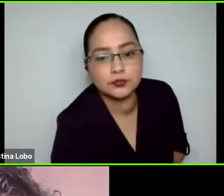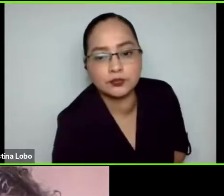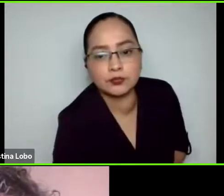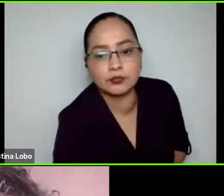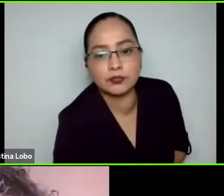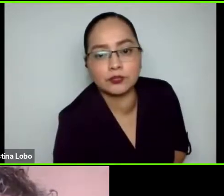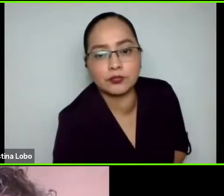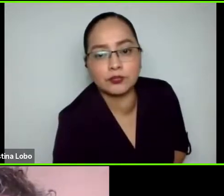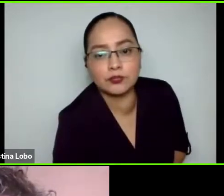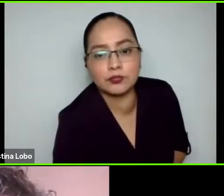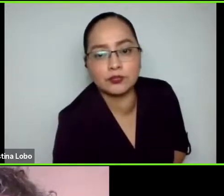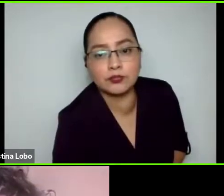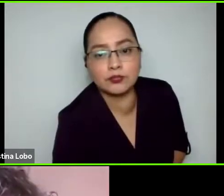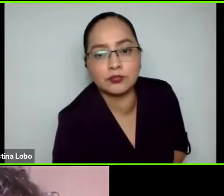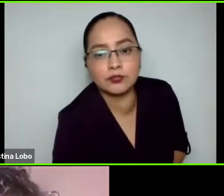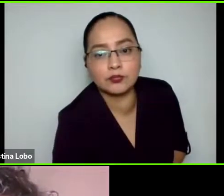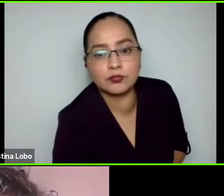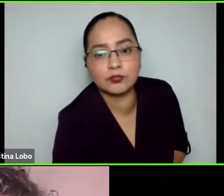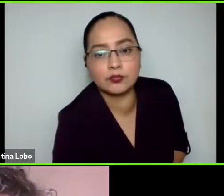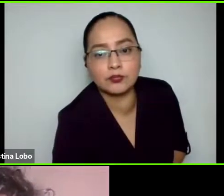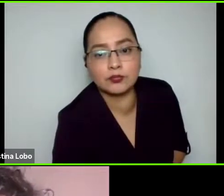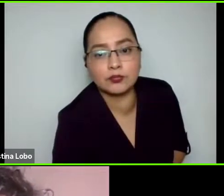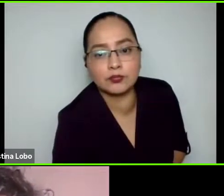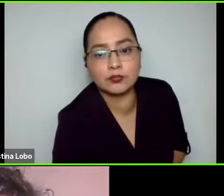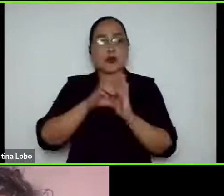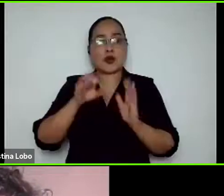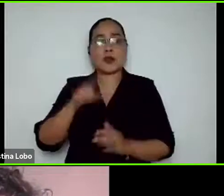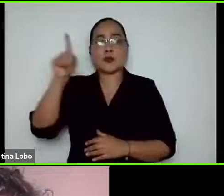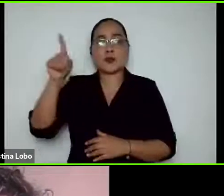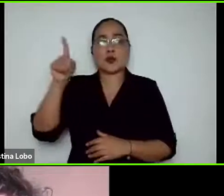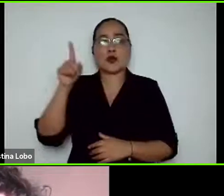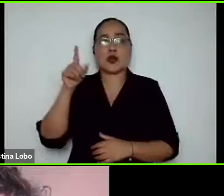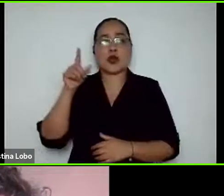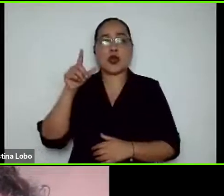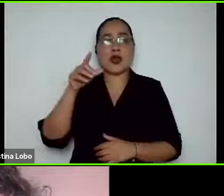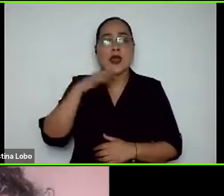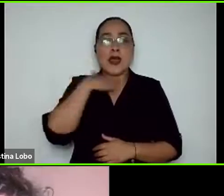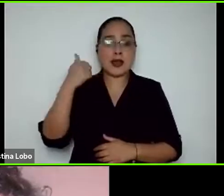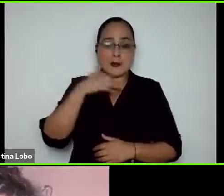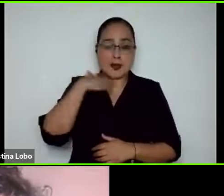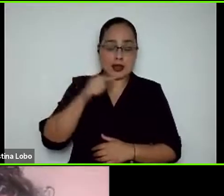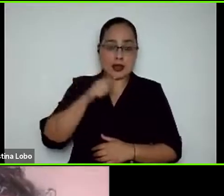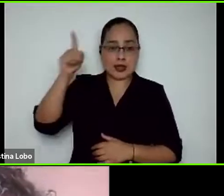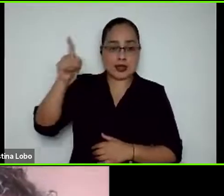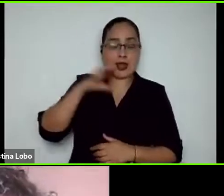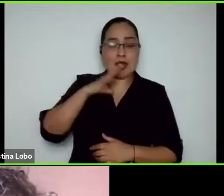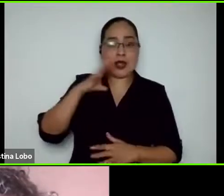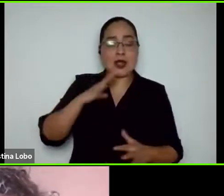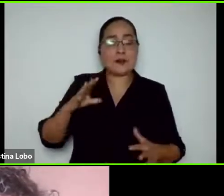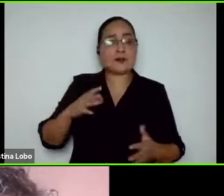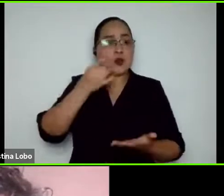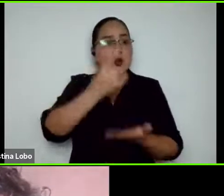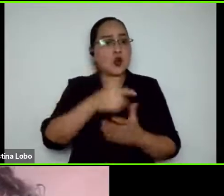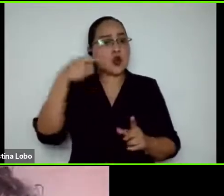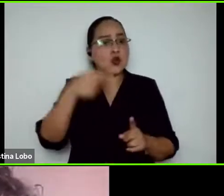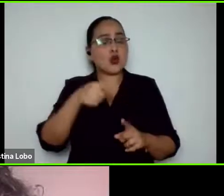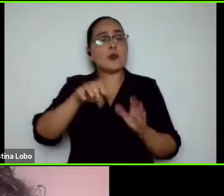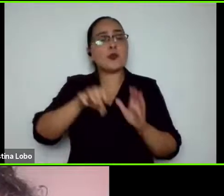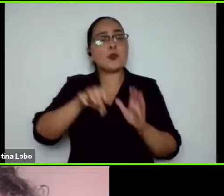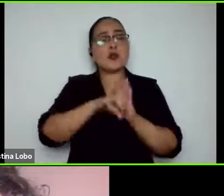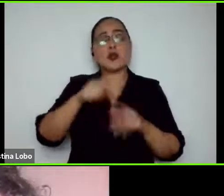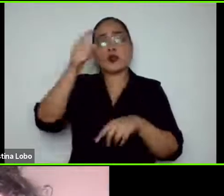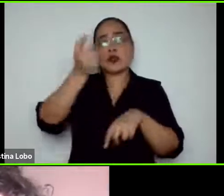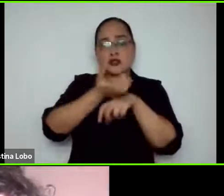como la Constitución alemana, o bueno, la Ley Fundamental de Bonn. Pero digamos, hay creaciones jurisprudenciales y no es el único caso. En el caso de Estados Unidos hay